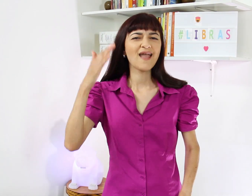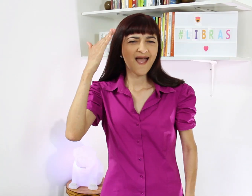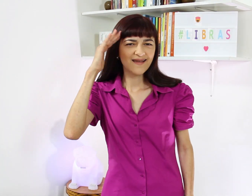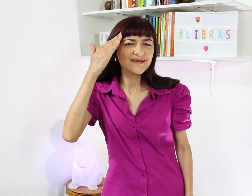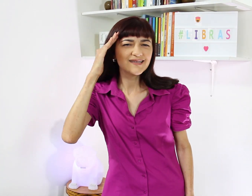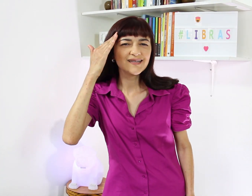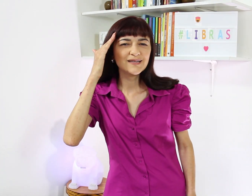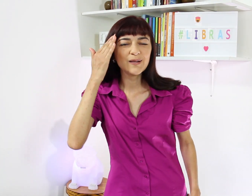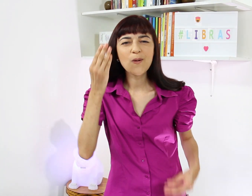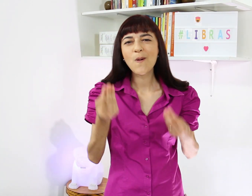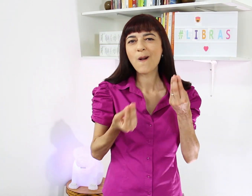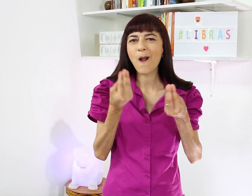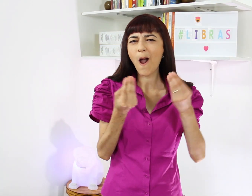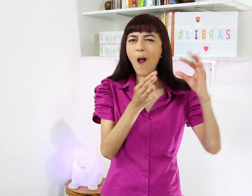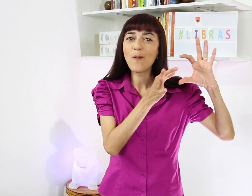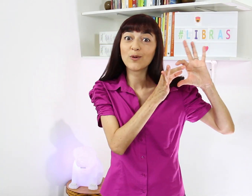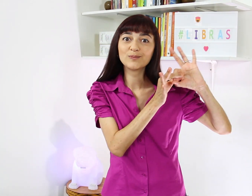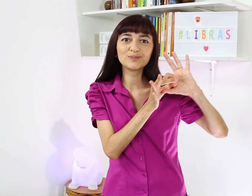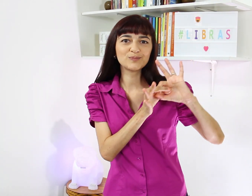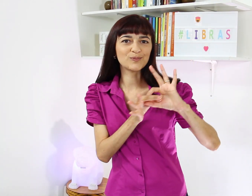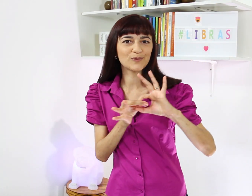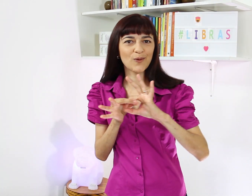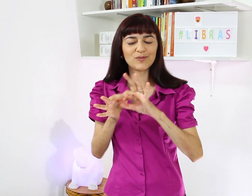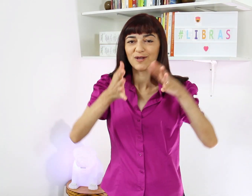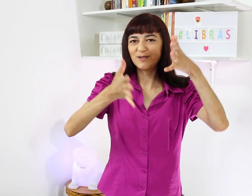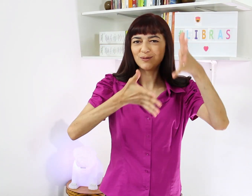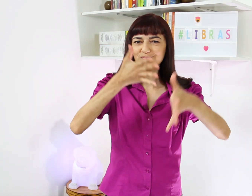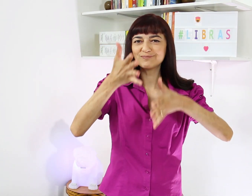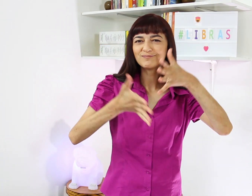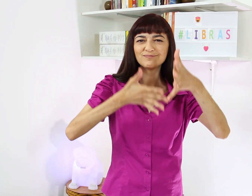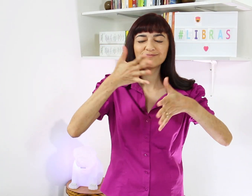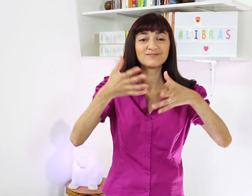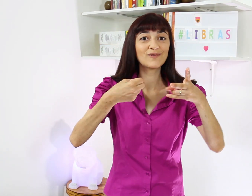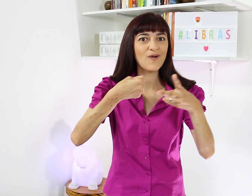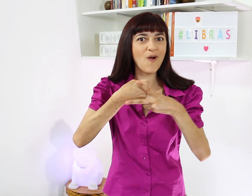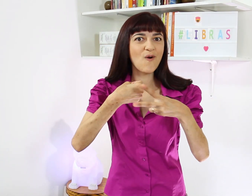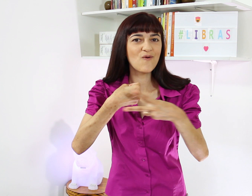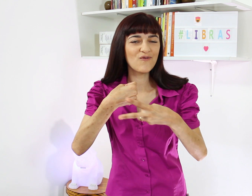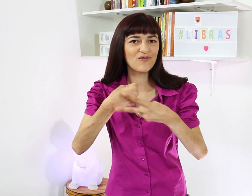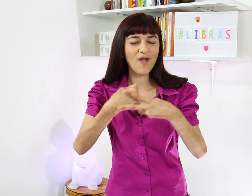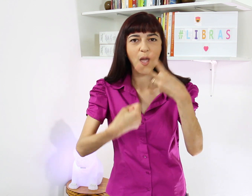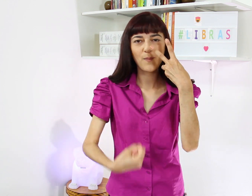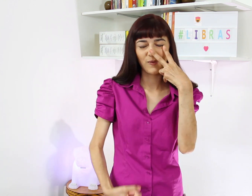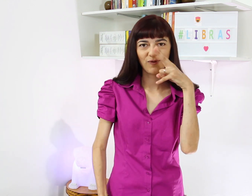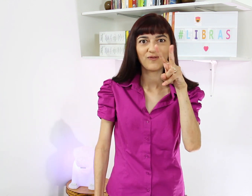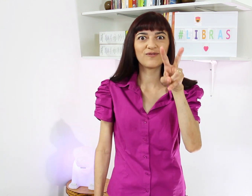Vocês entenderam como que com o verbo ver nós temos diversos contextos?